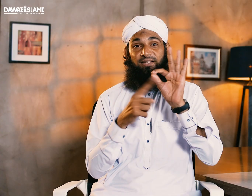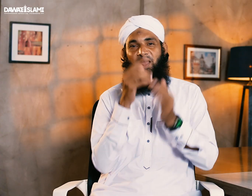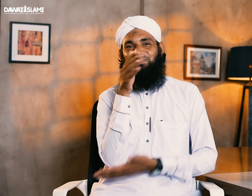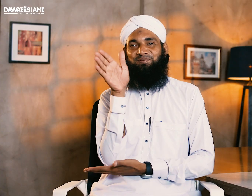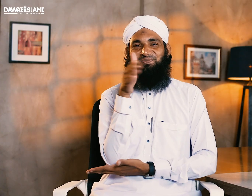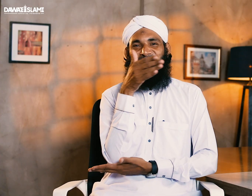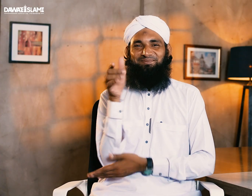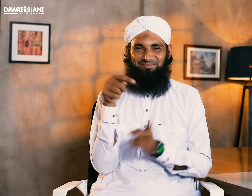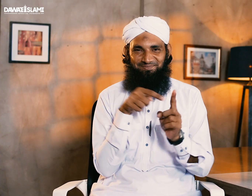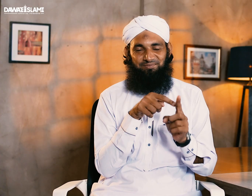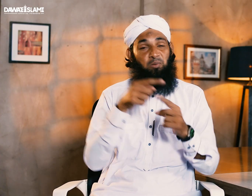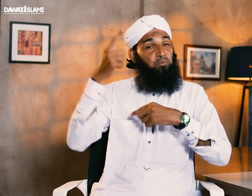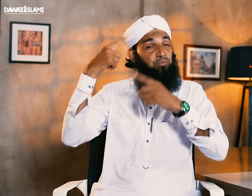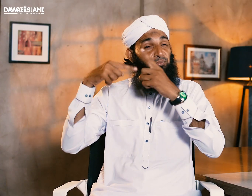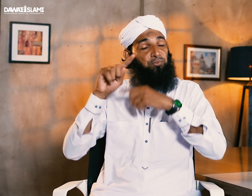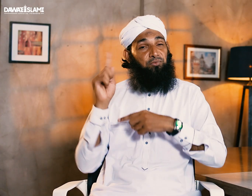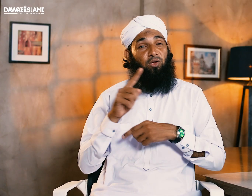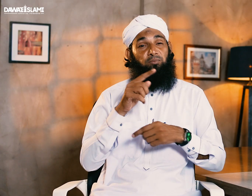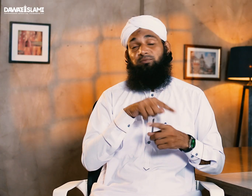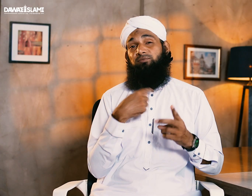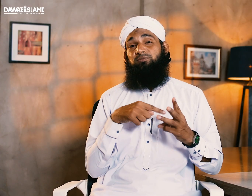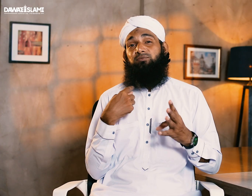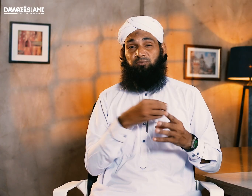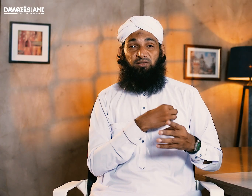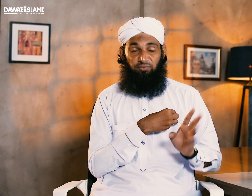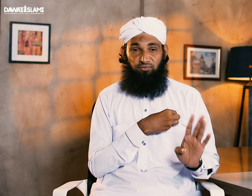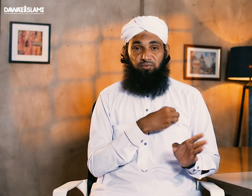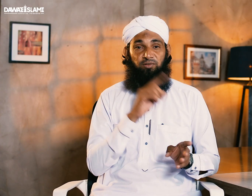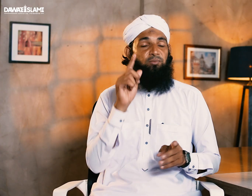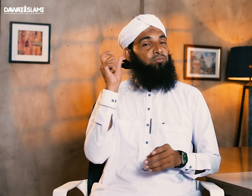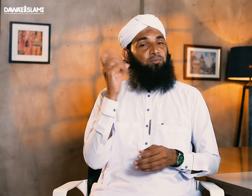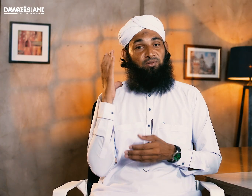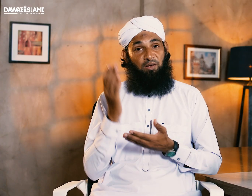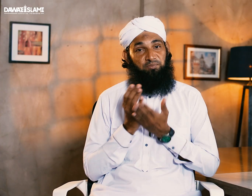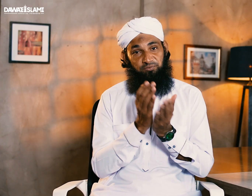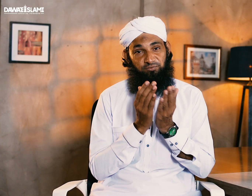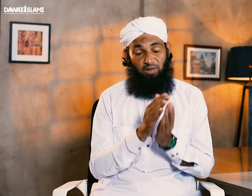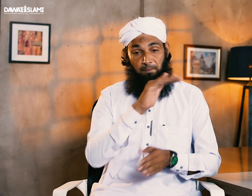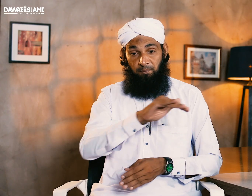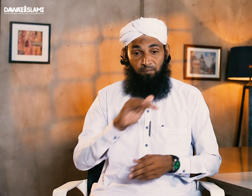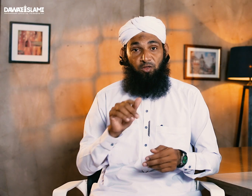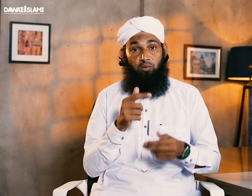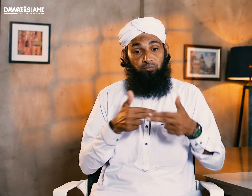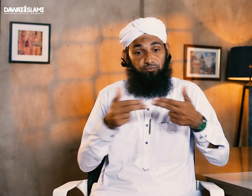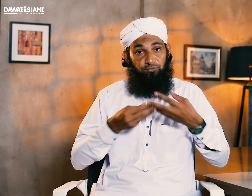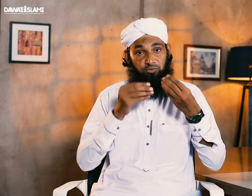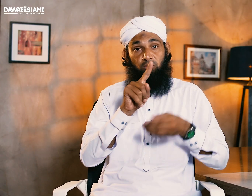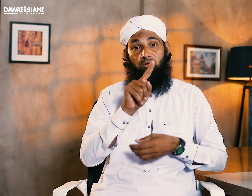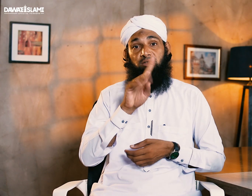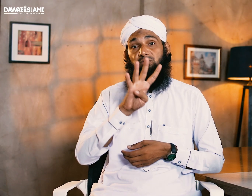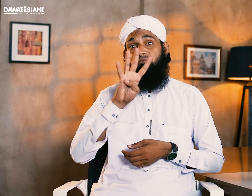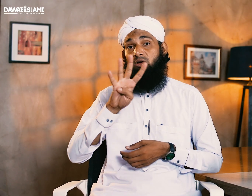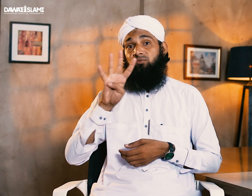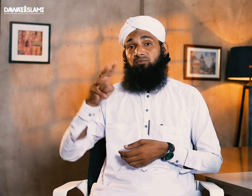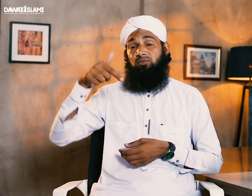لگائیں۔ اپنے بزرگوں کی قربانیوں کو یاد کرتے ہوئے مسلمانوں کے ساتھ خیرخواہی کریں۔ اپنے بچوں کو اس دن کی اہمیت بتائیں اور ان کے